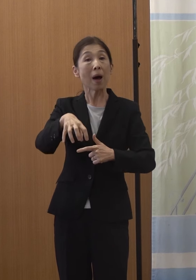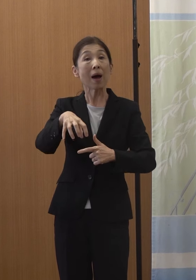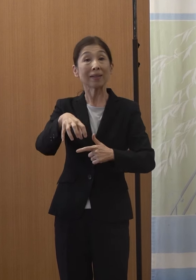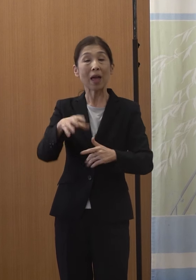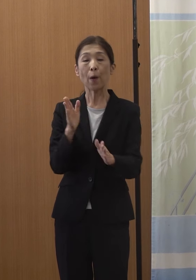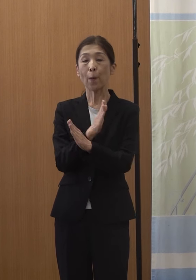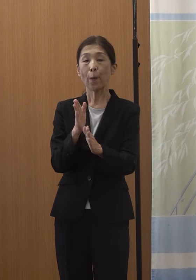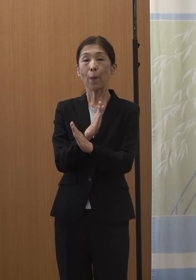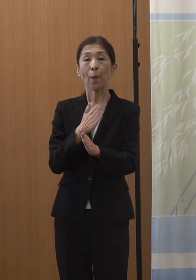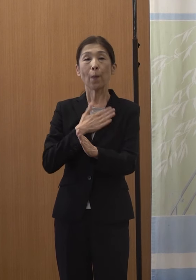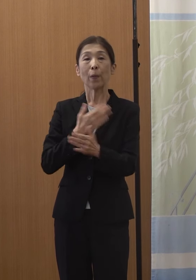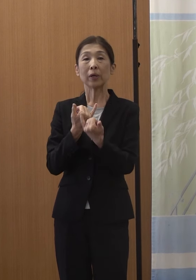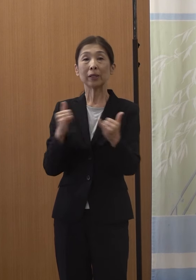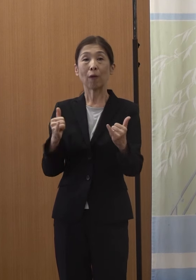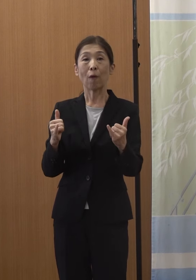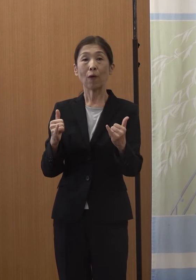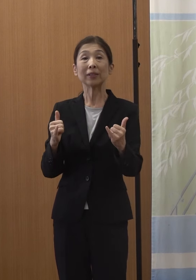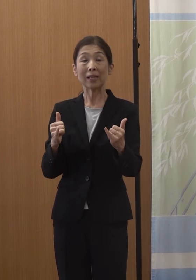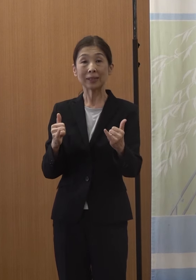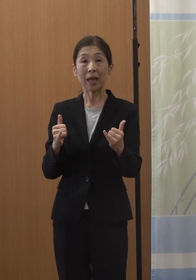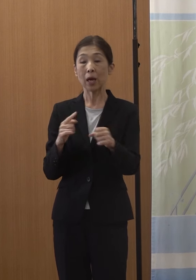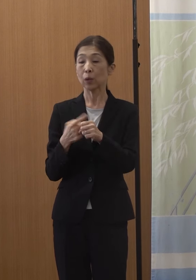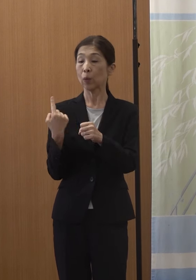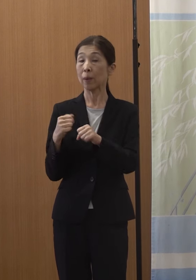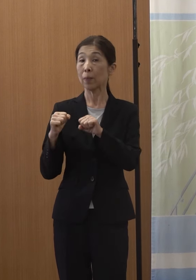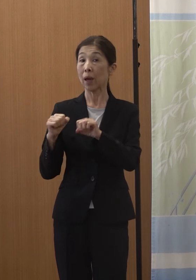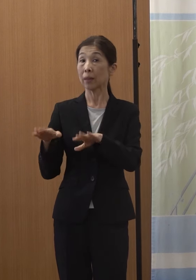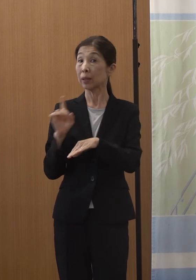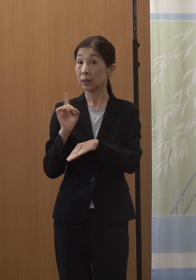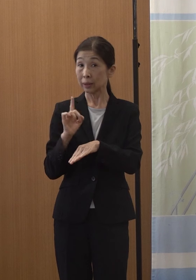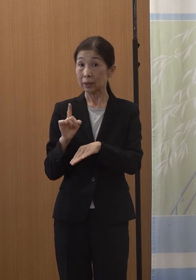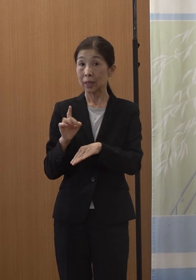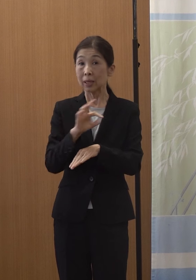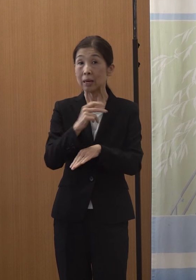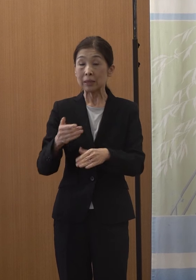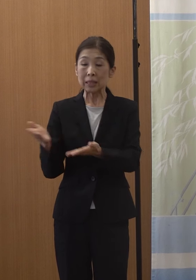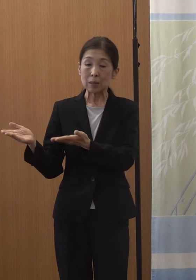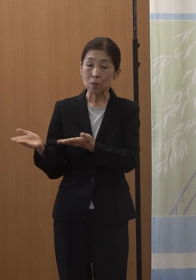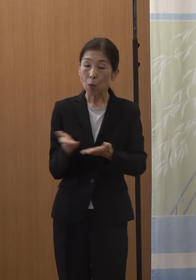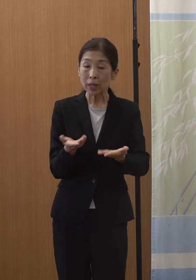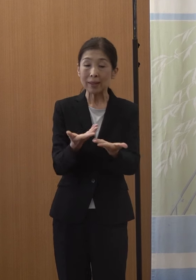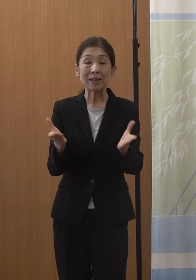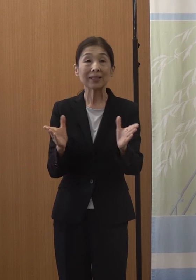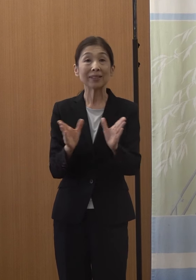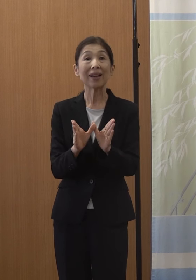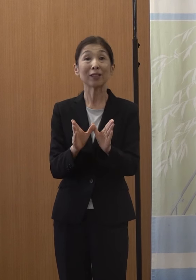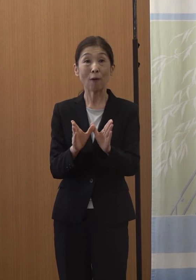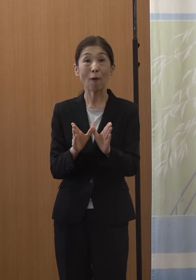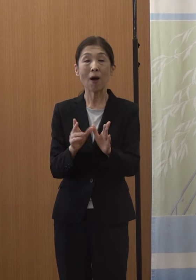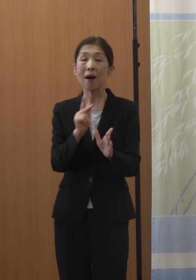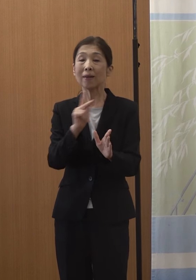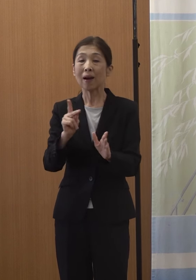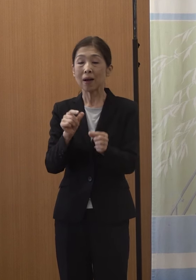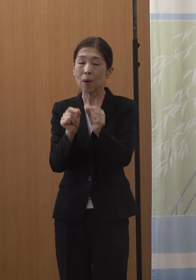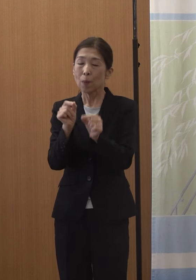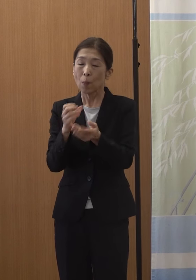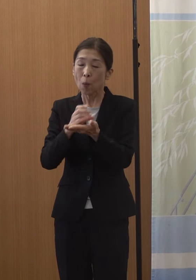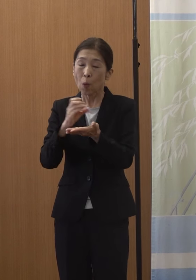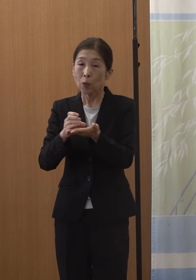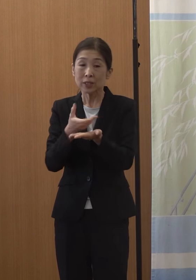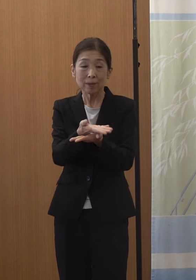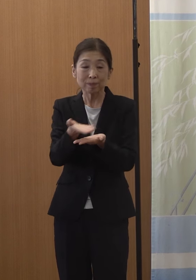憩される方々に対して、これは昨年度も実施した金沢もてなし隊による加賀紅茶の振る舞いに加えま